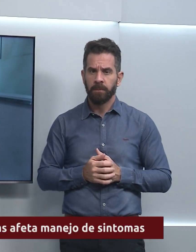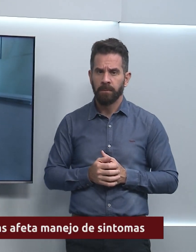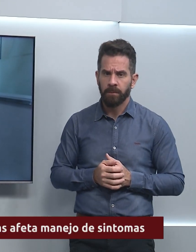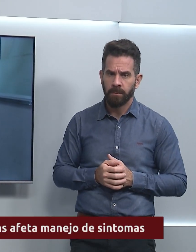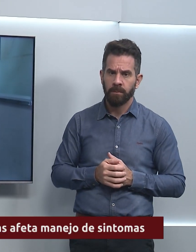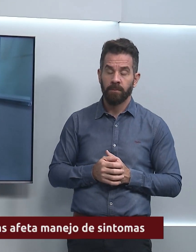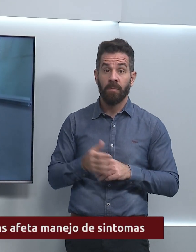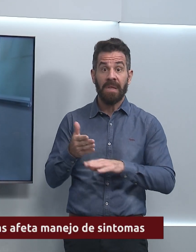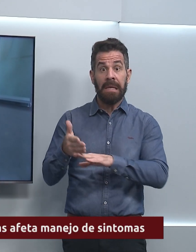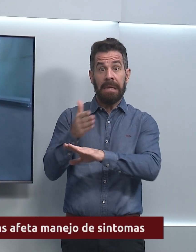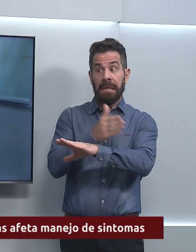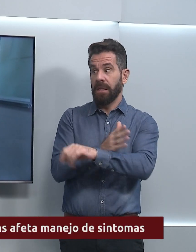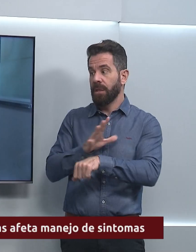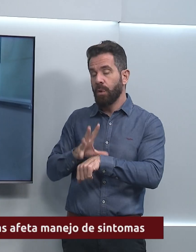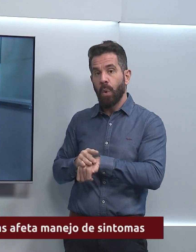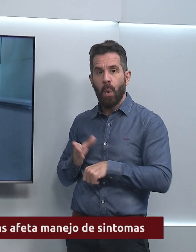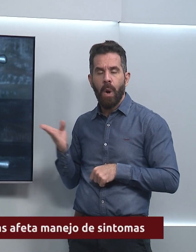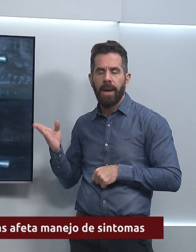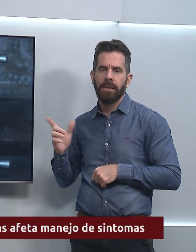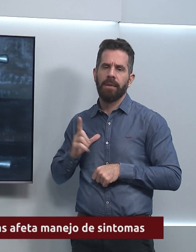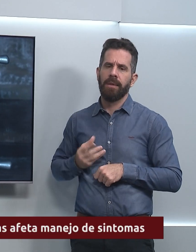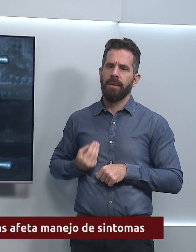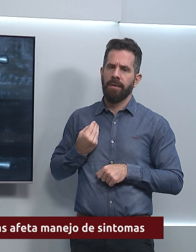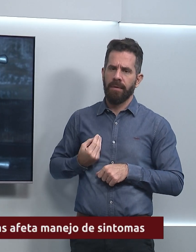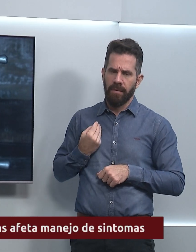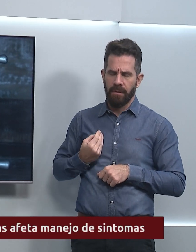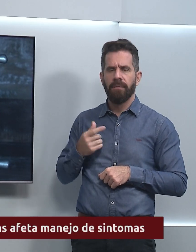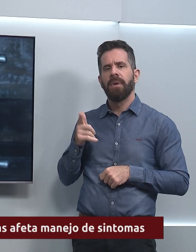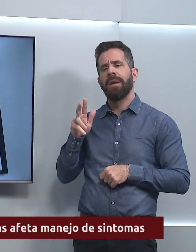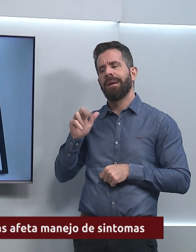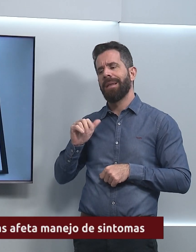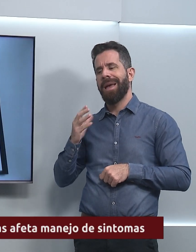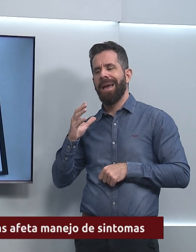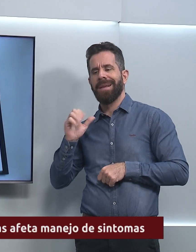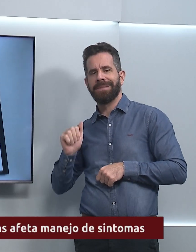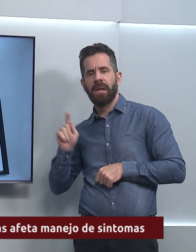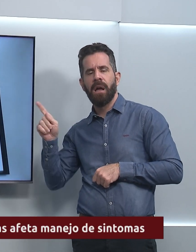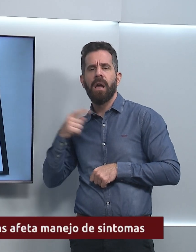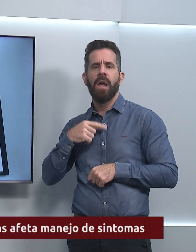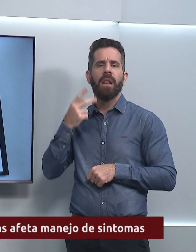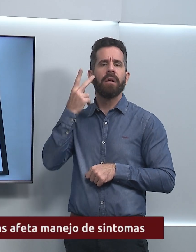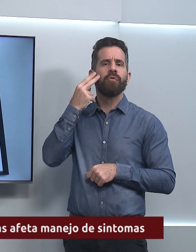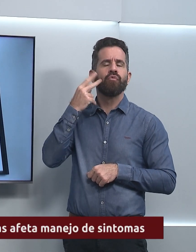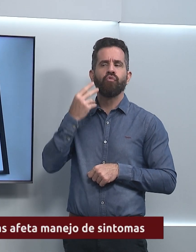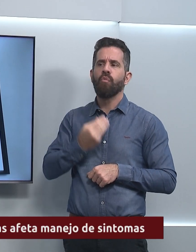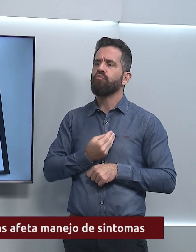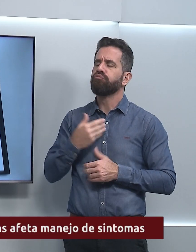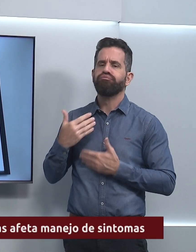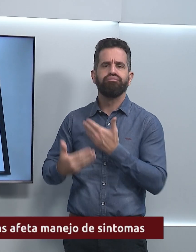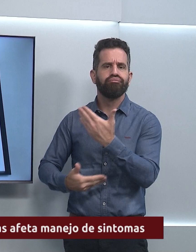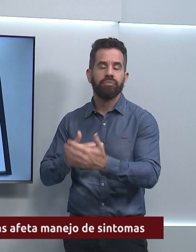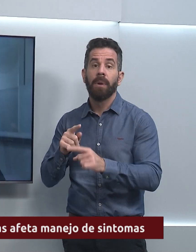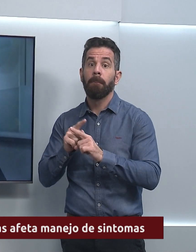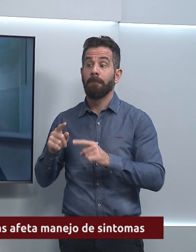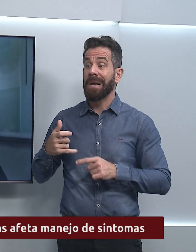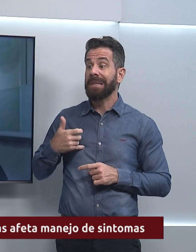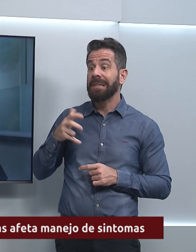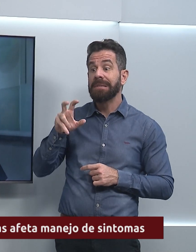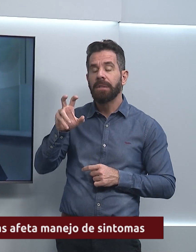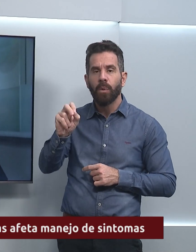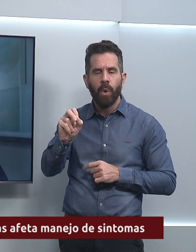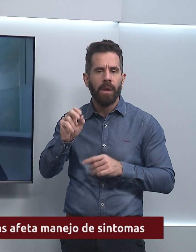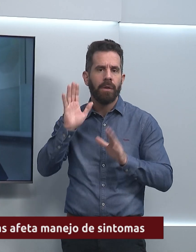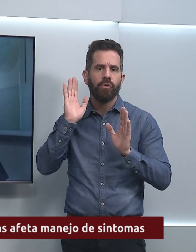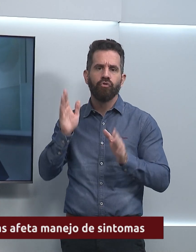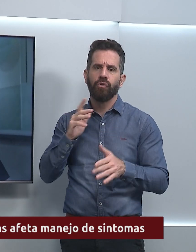Antes da doença, Dona Graça Maria levava uma vida comum, mas aos 50 anos, tudo começou a mudar. O